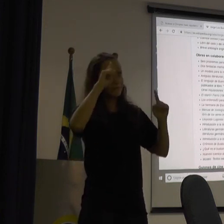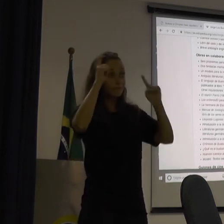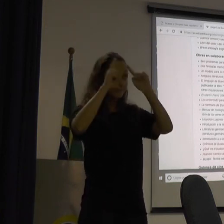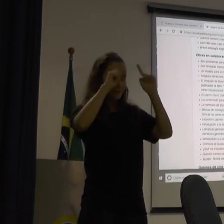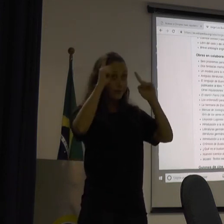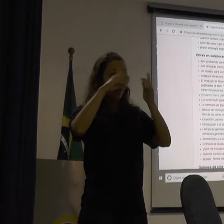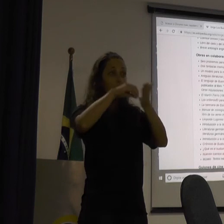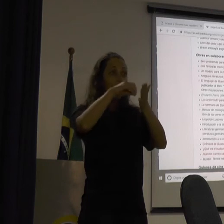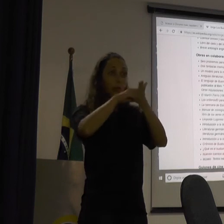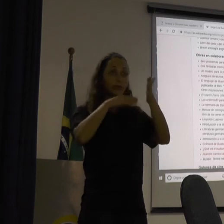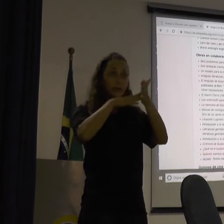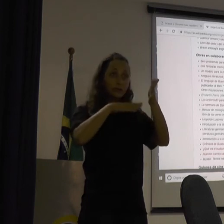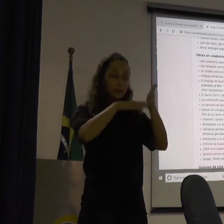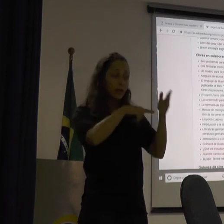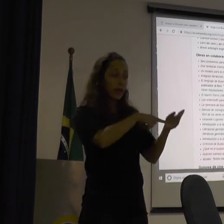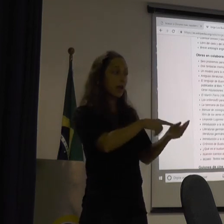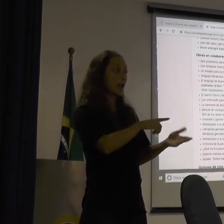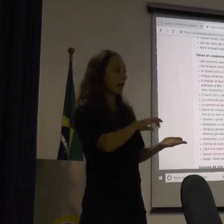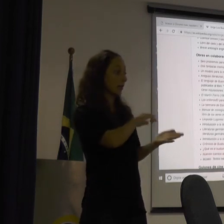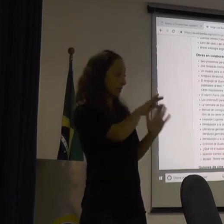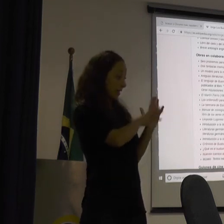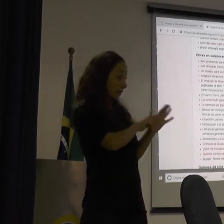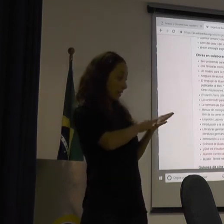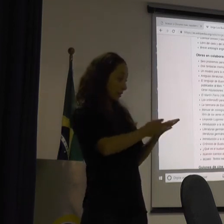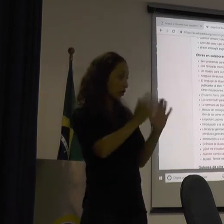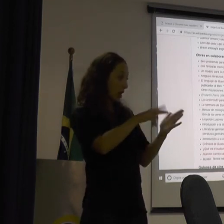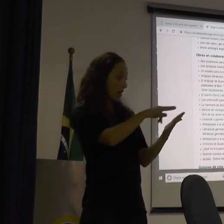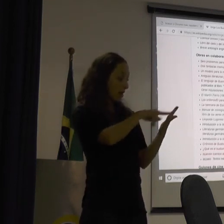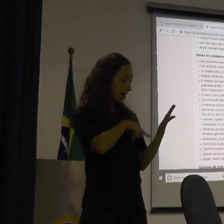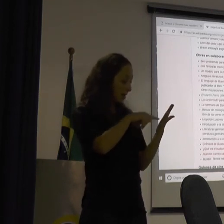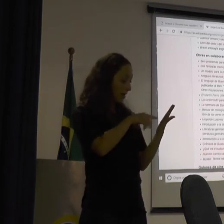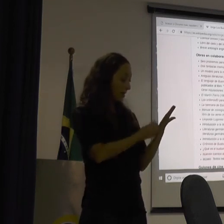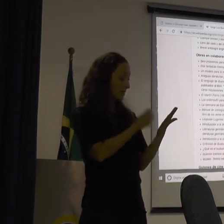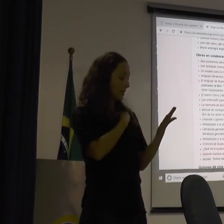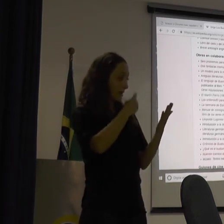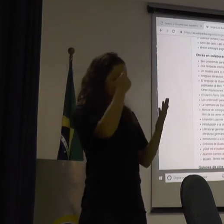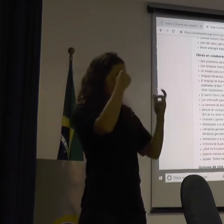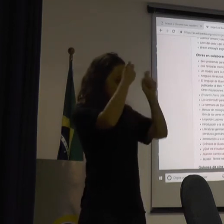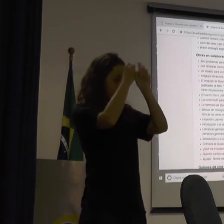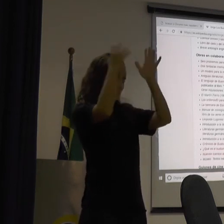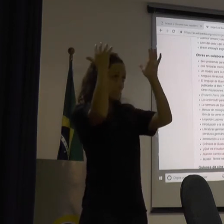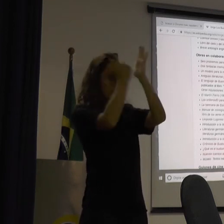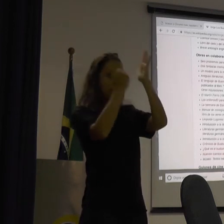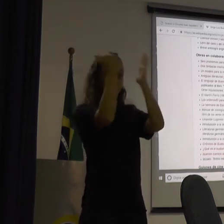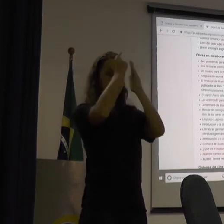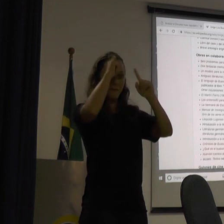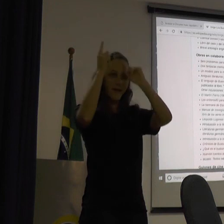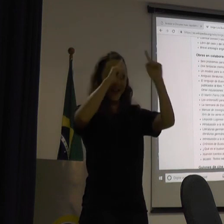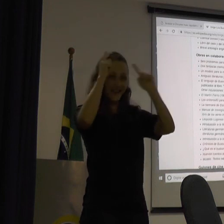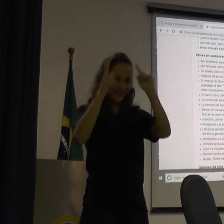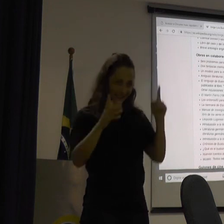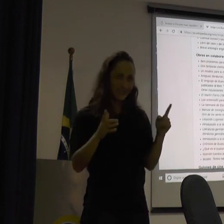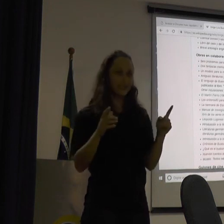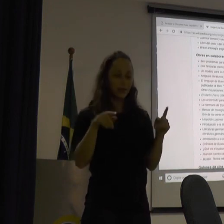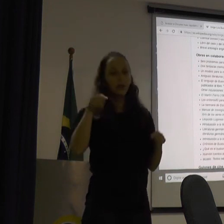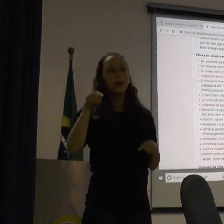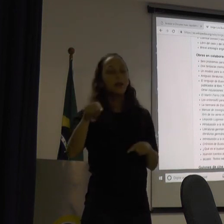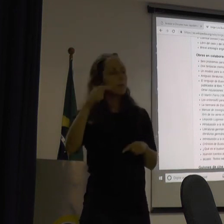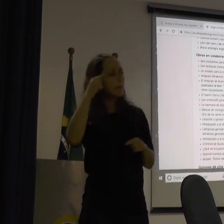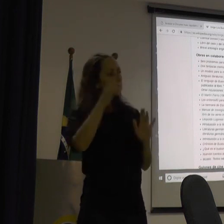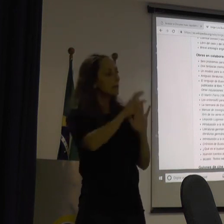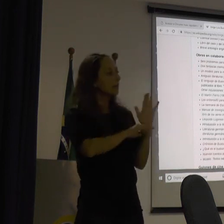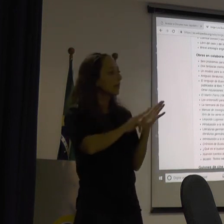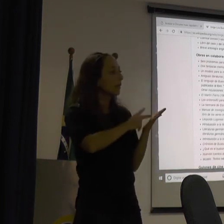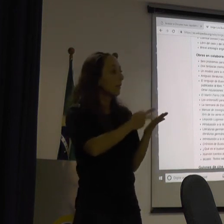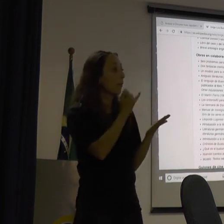uma combinatória. Então, para ele, o texto traduzido é uma coisa assim central. E lógico que não é só para ele, né? Você vai no